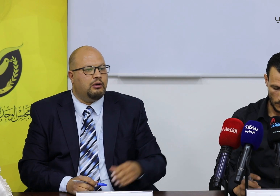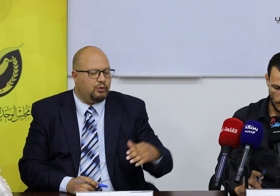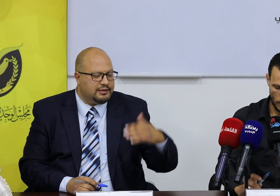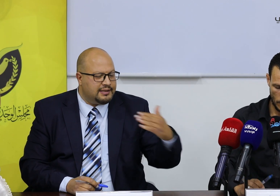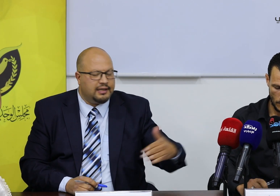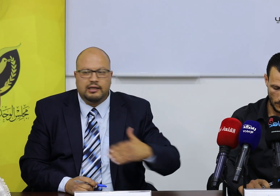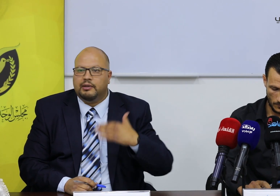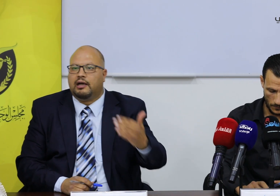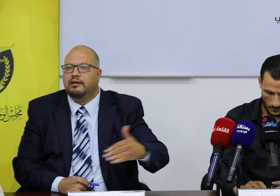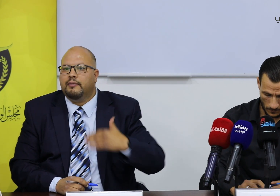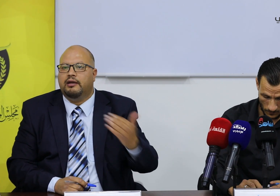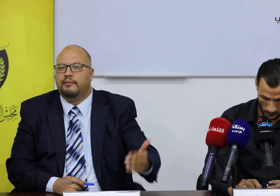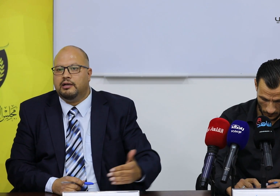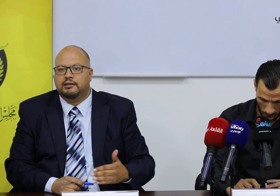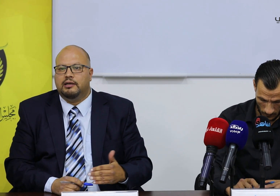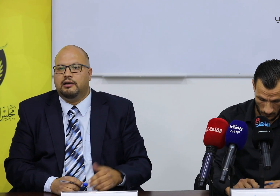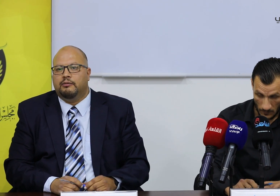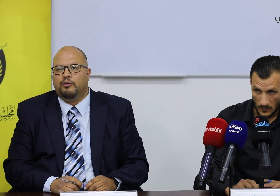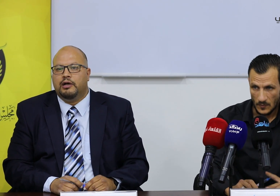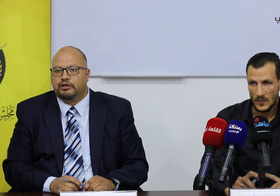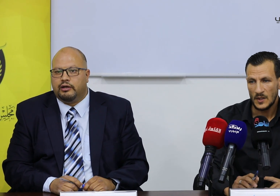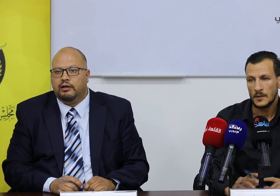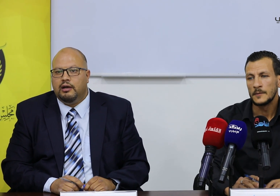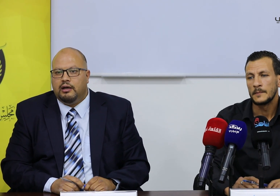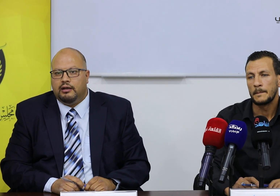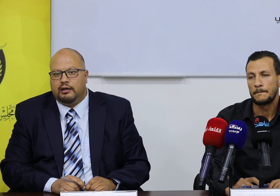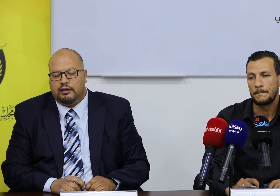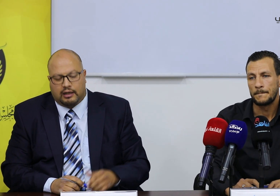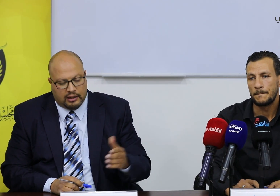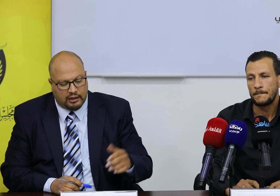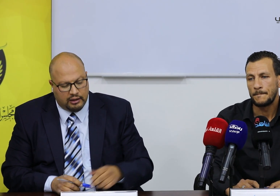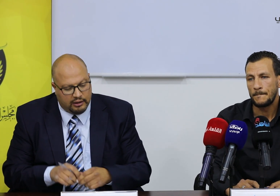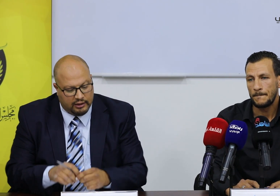وبعض المؤسسات اللي بتقدم خدمات مباشرة